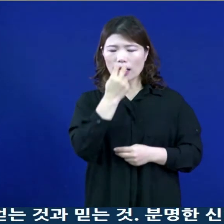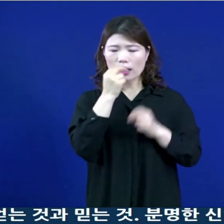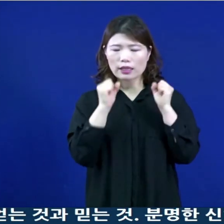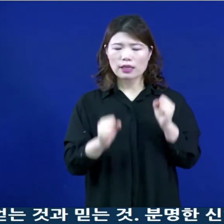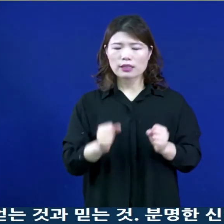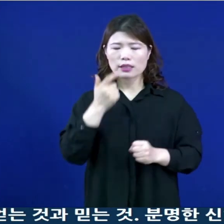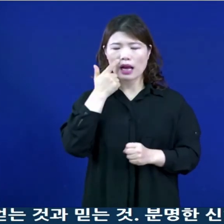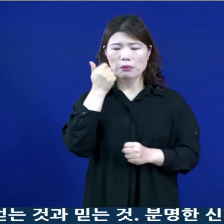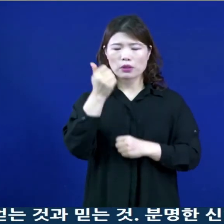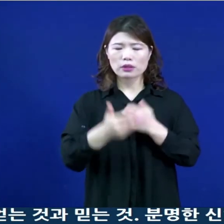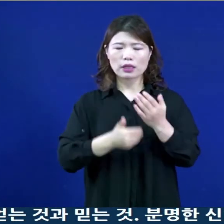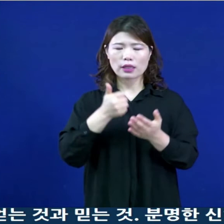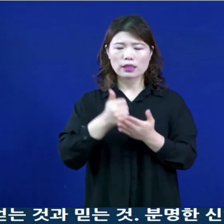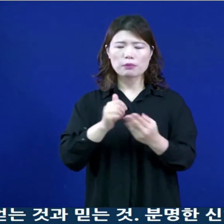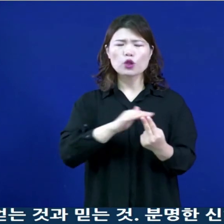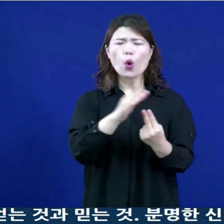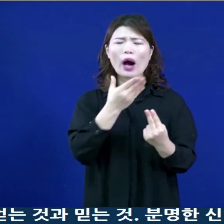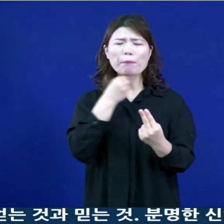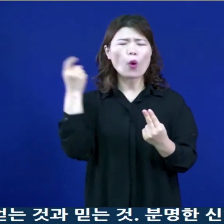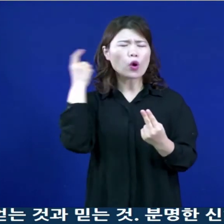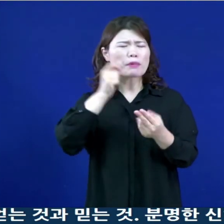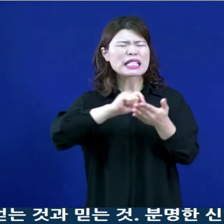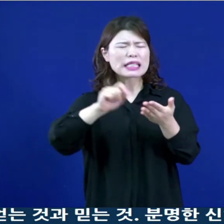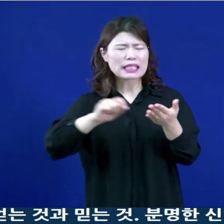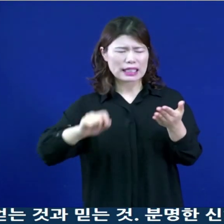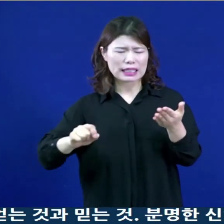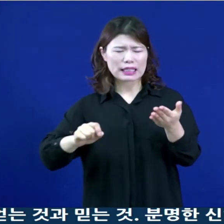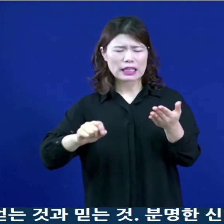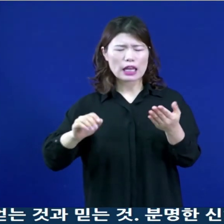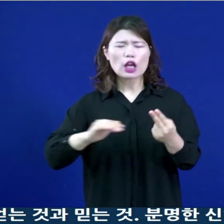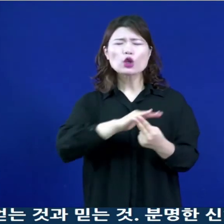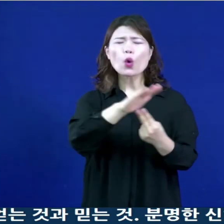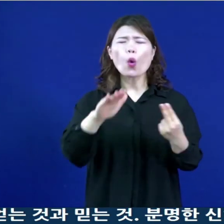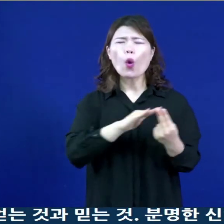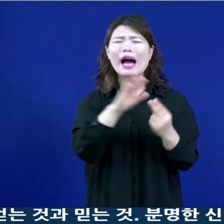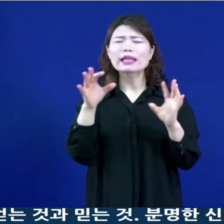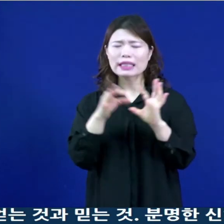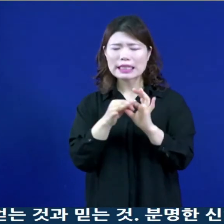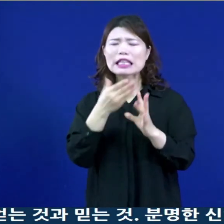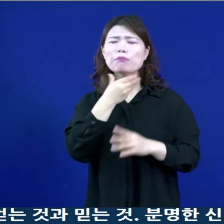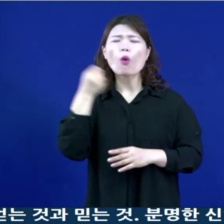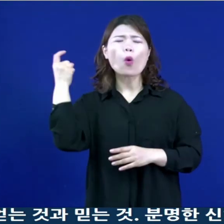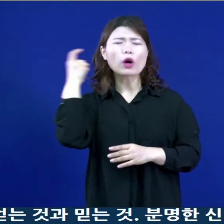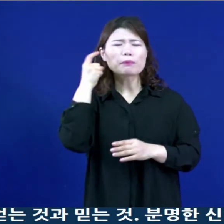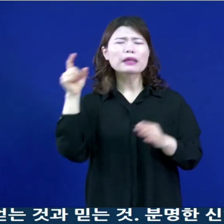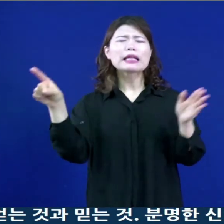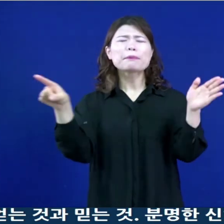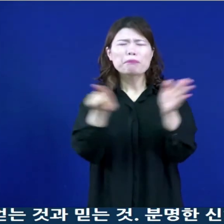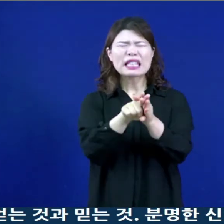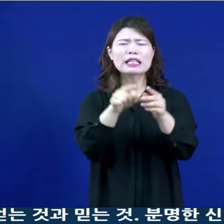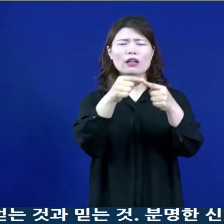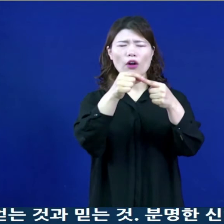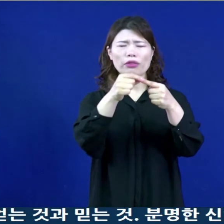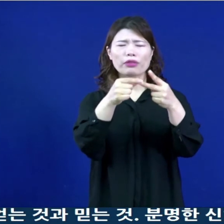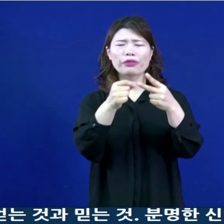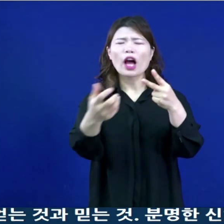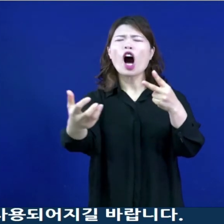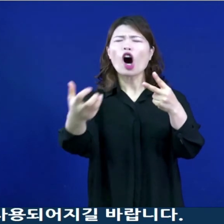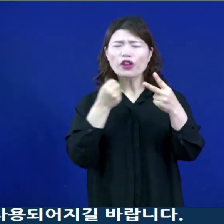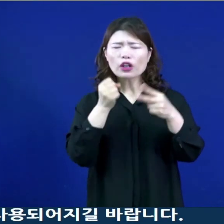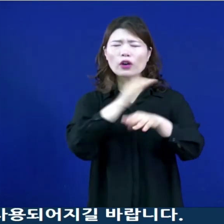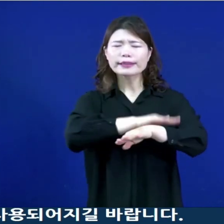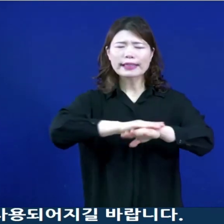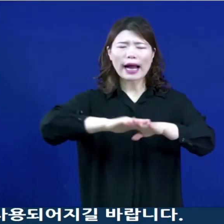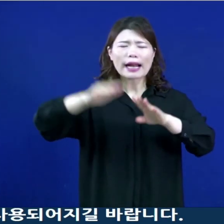하나님, 요한복음이 쓰여진 요한의 복음, 믿는 것, 얻는 것 우리 생활에 잘 기억나게